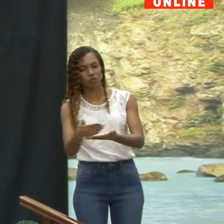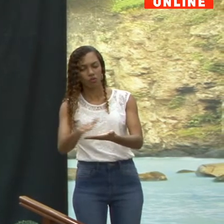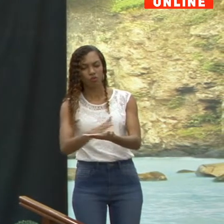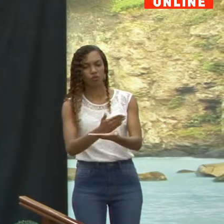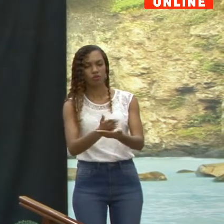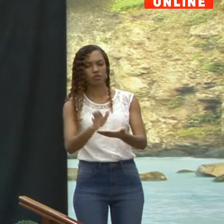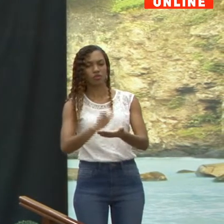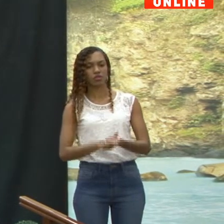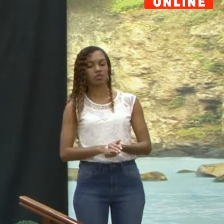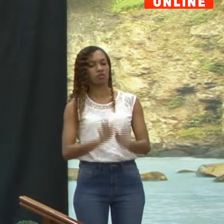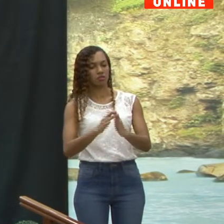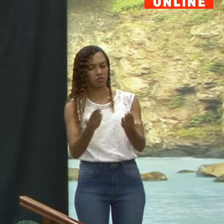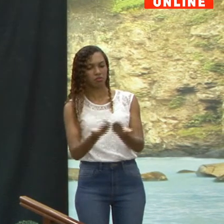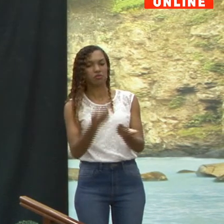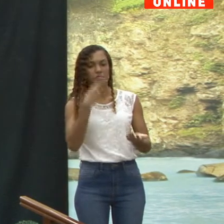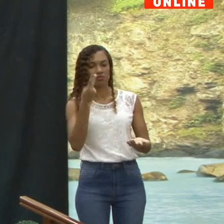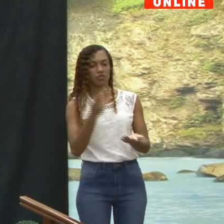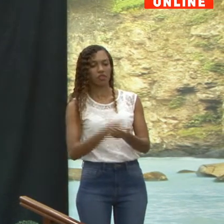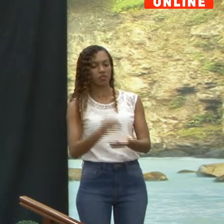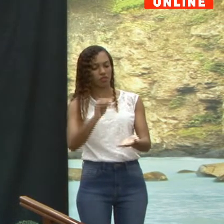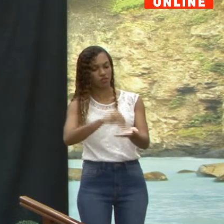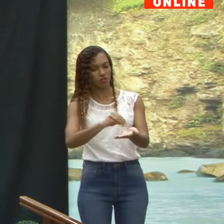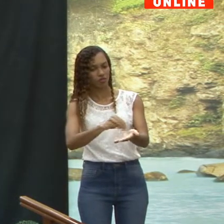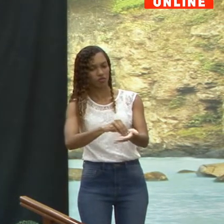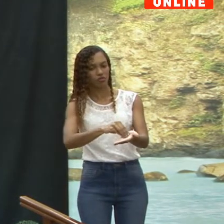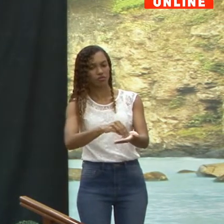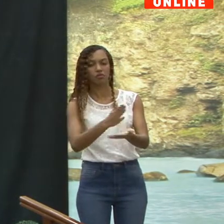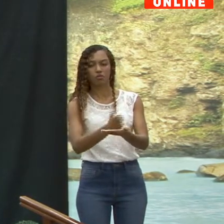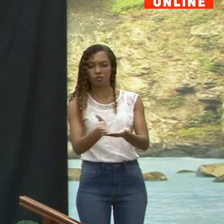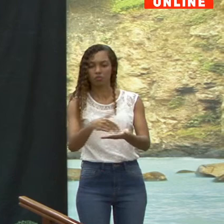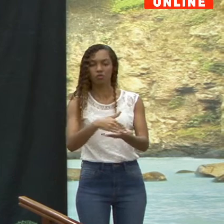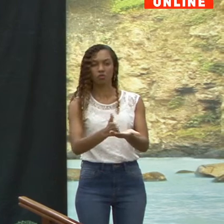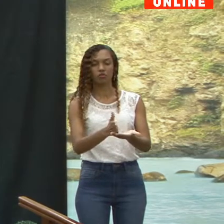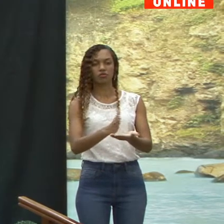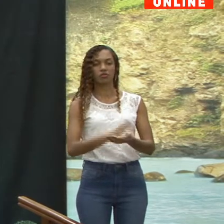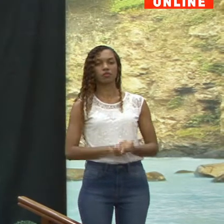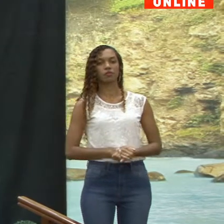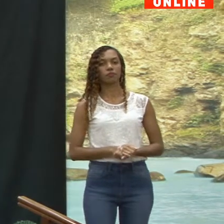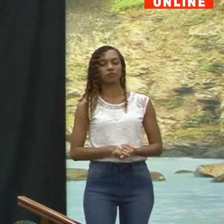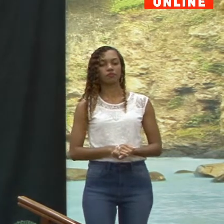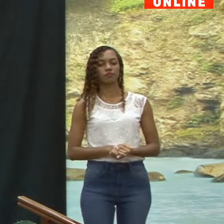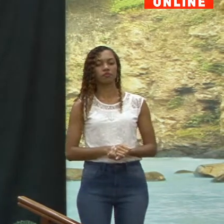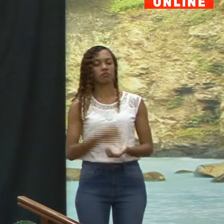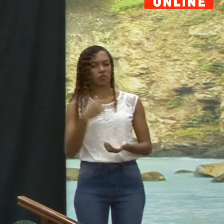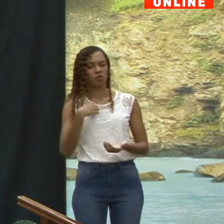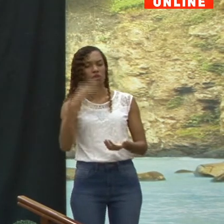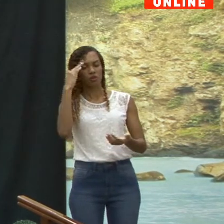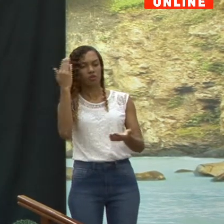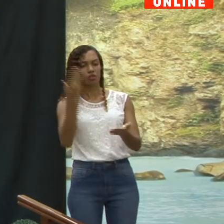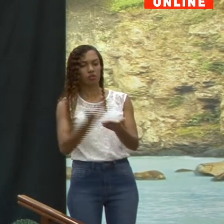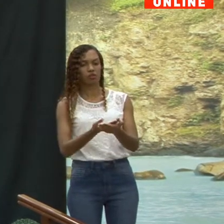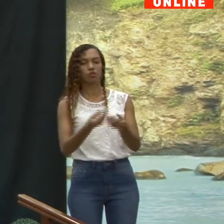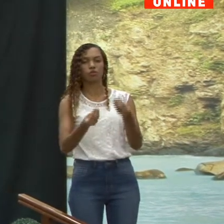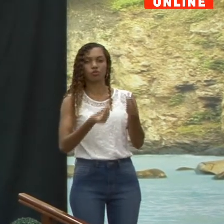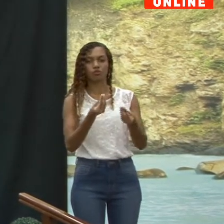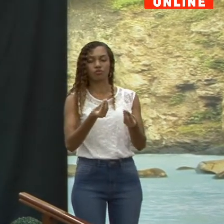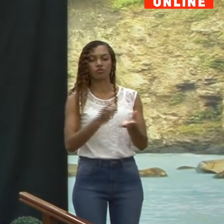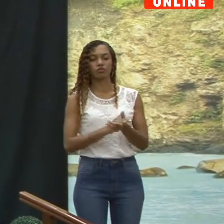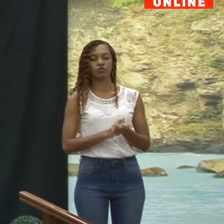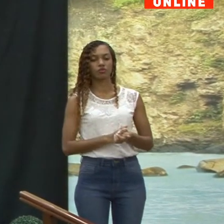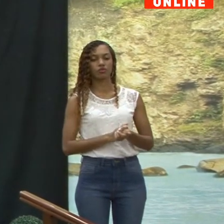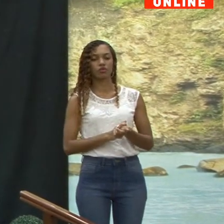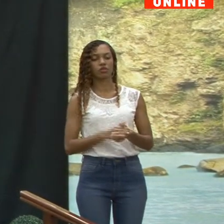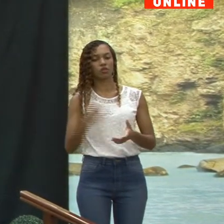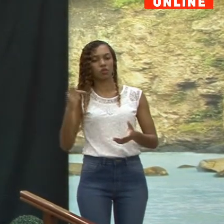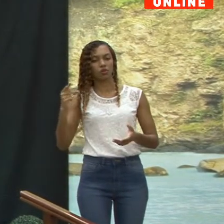uma coisa. E eu creio muito que aquilo que era o propósito de Deus para Elias